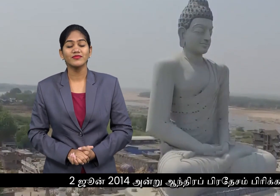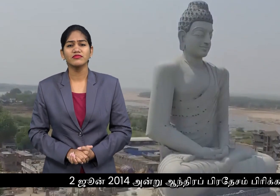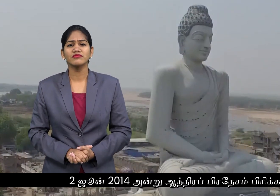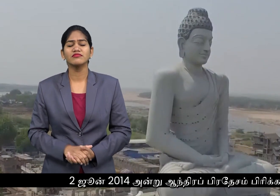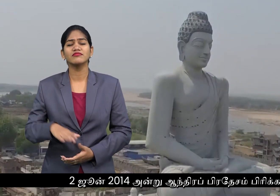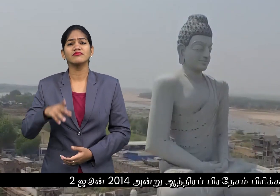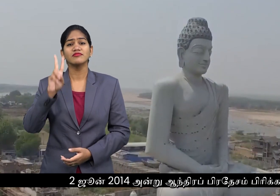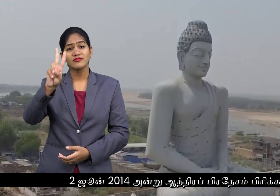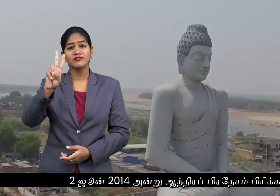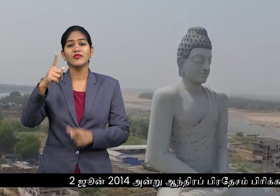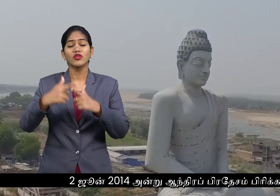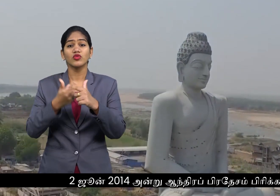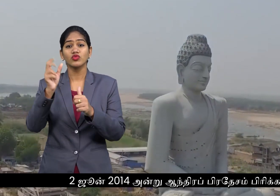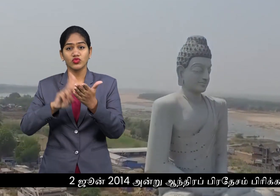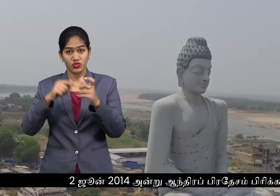2 ஜூன்